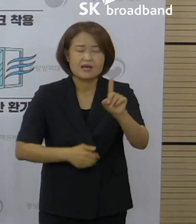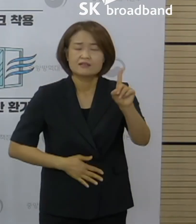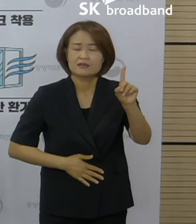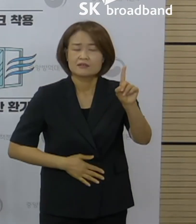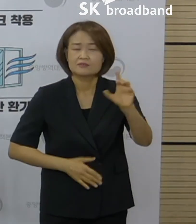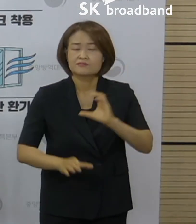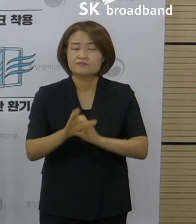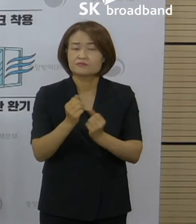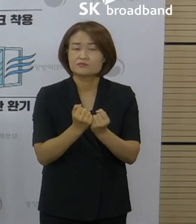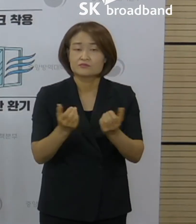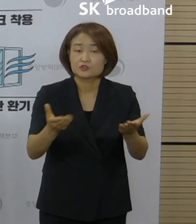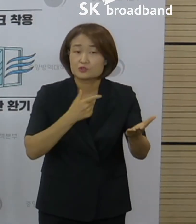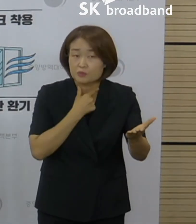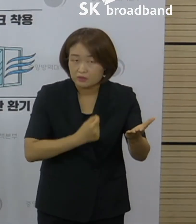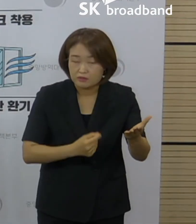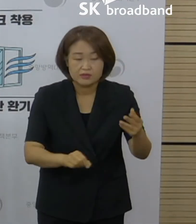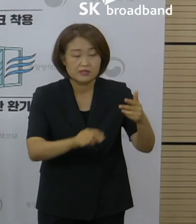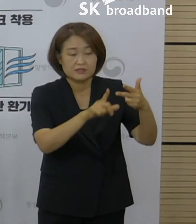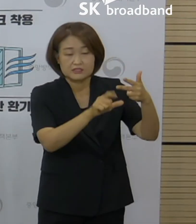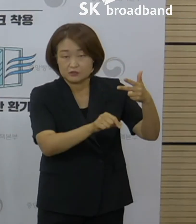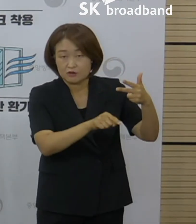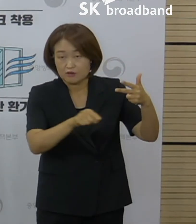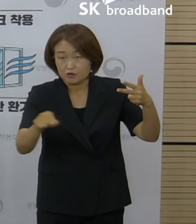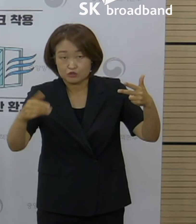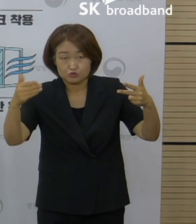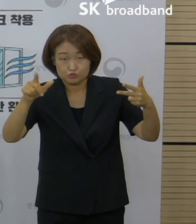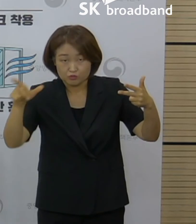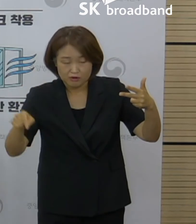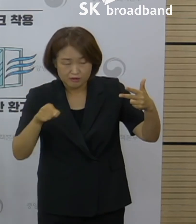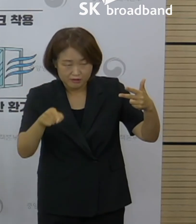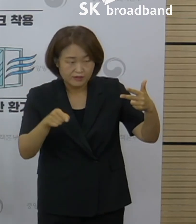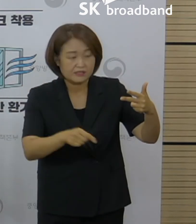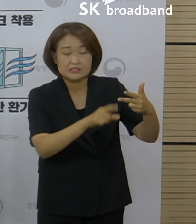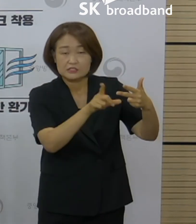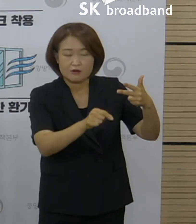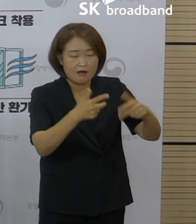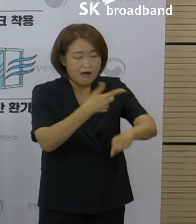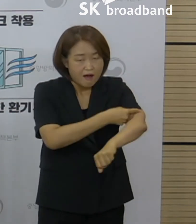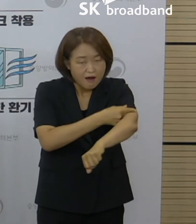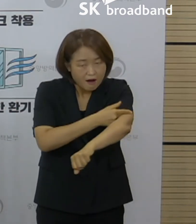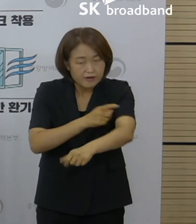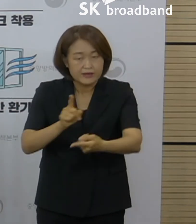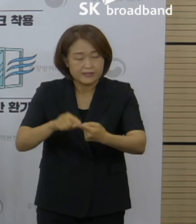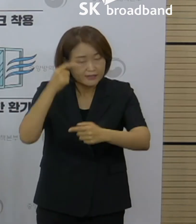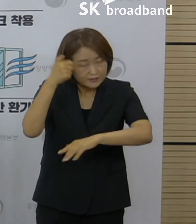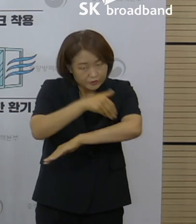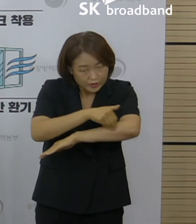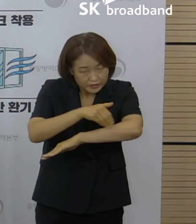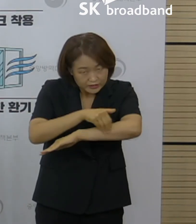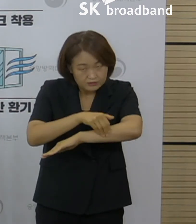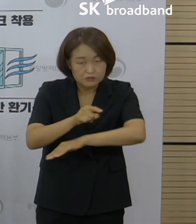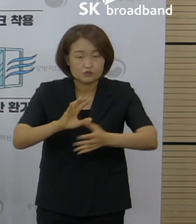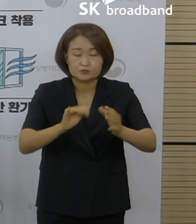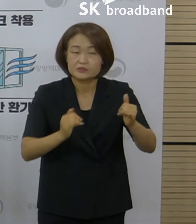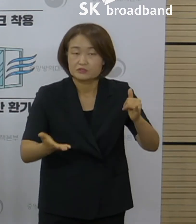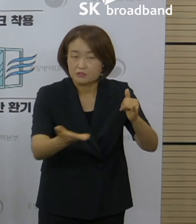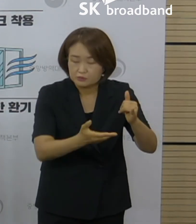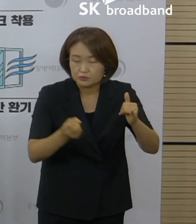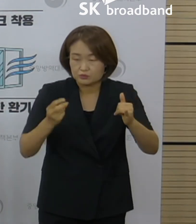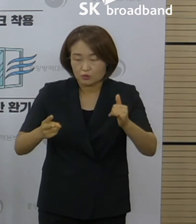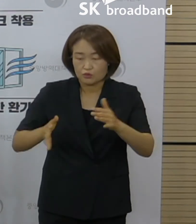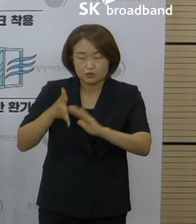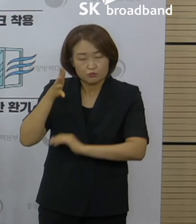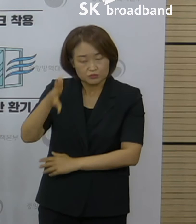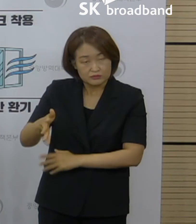말씀드리면 3분기 7월 세부 예방접종 계획과 관련돼서 국민들과 또 전문가 분들이 질의